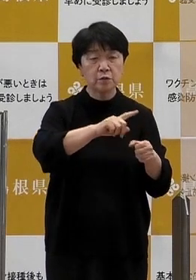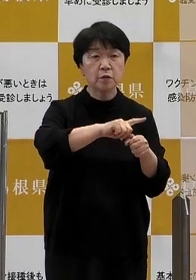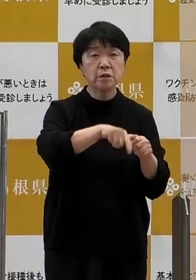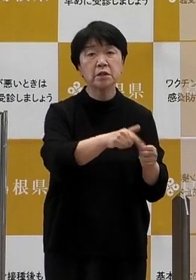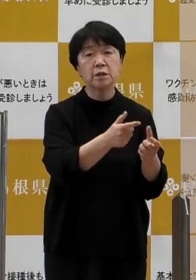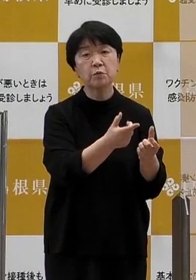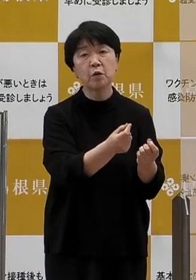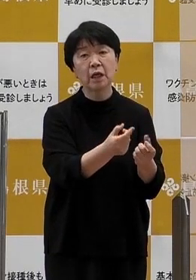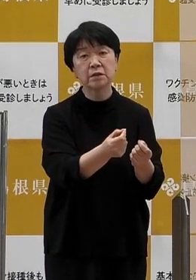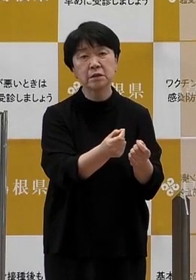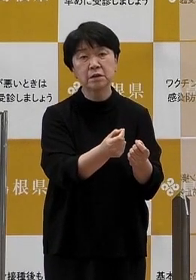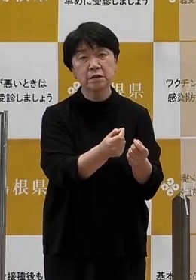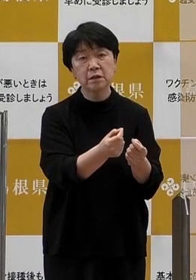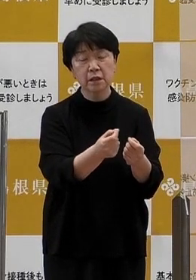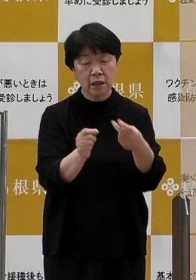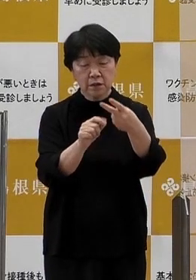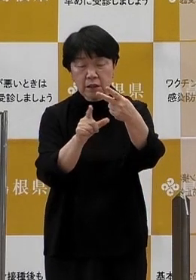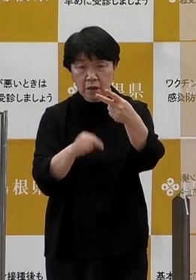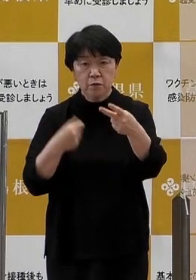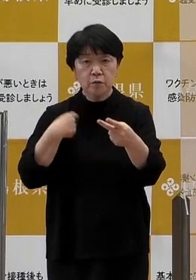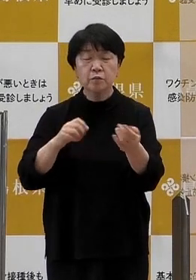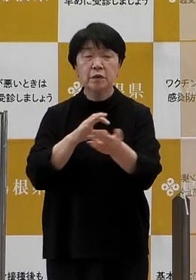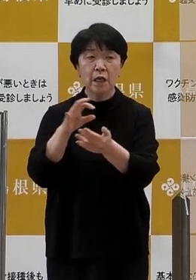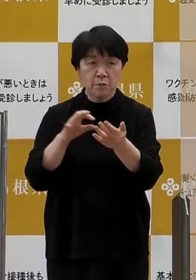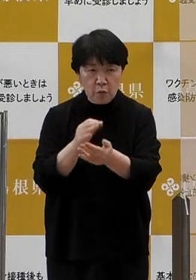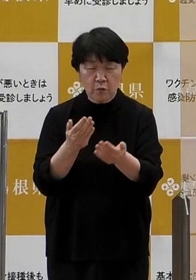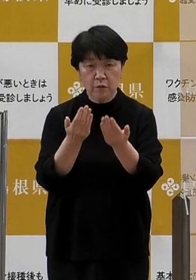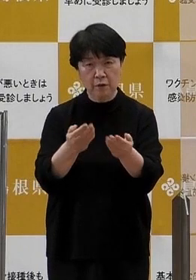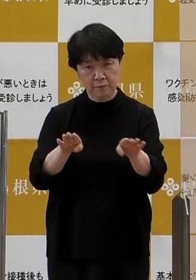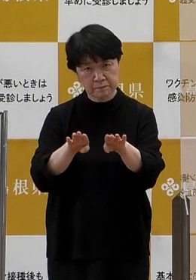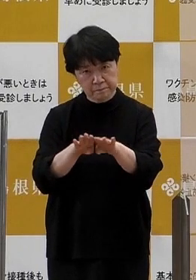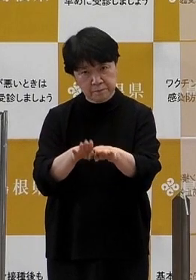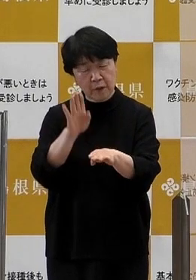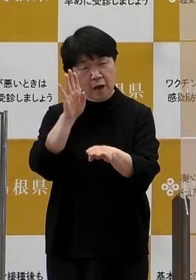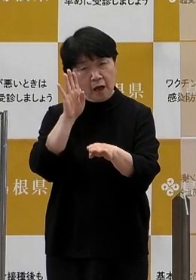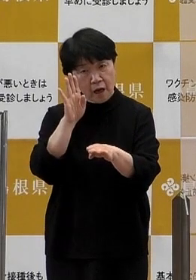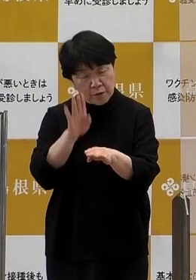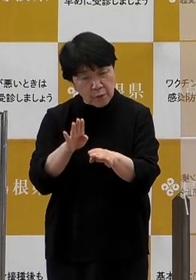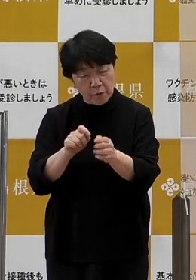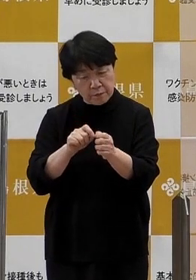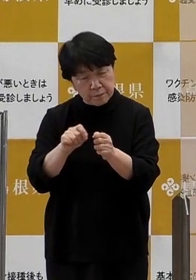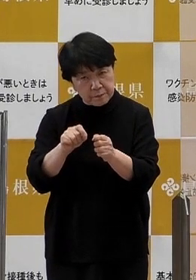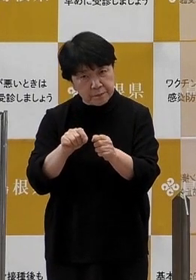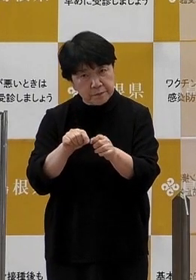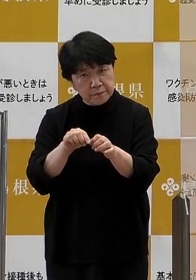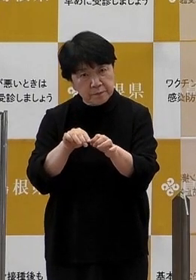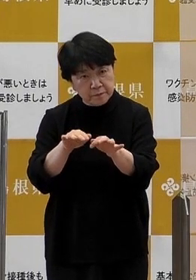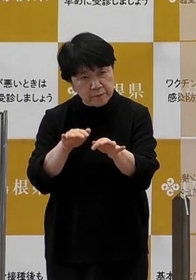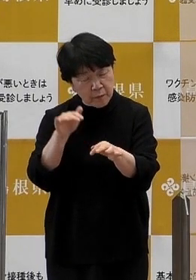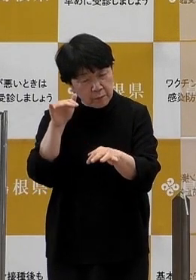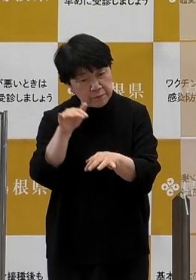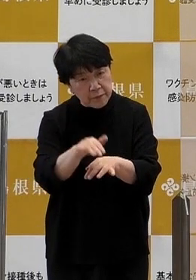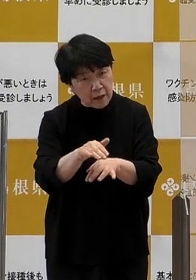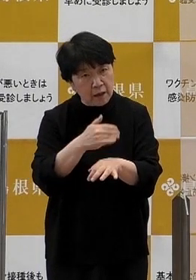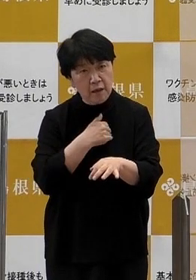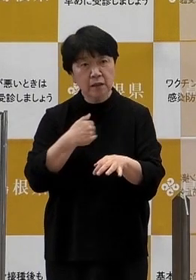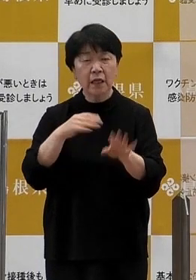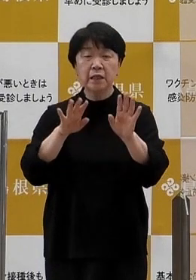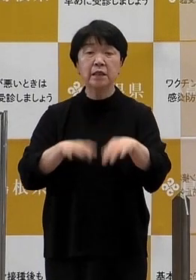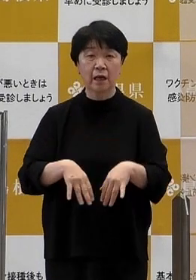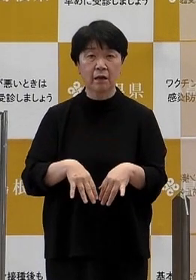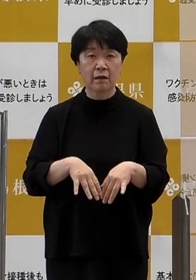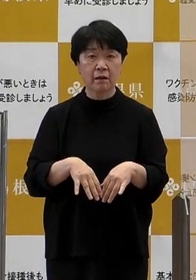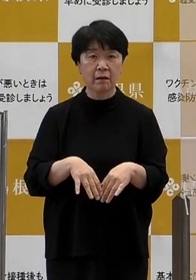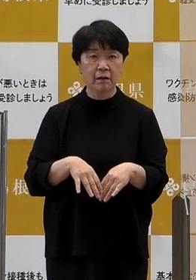これ2月かな、2月の雲南も同じです。ですので、結果は出ている内容